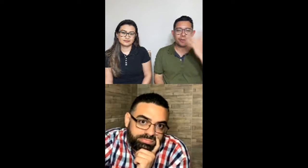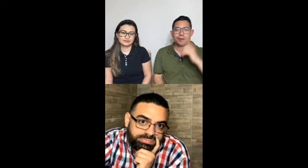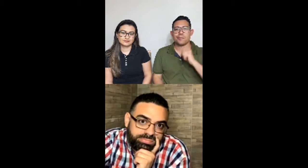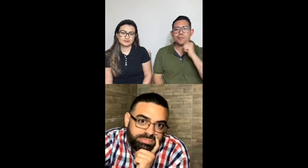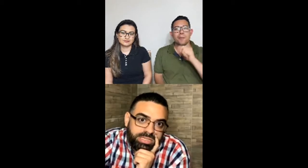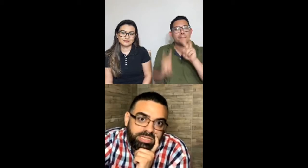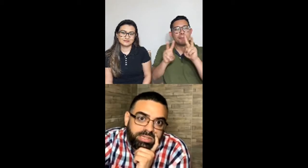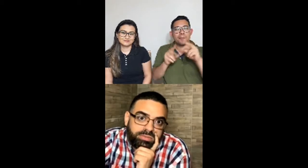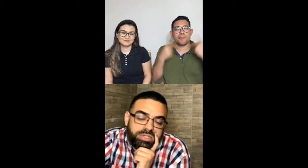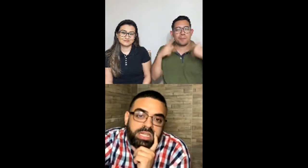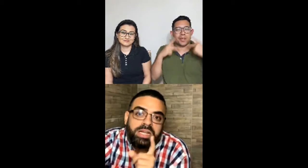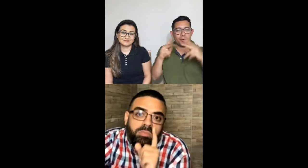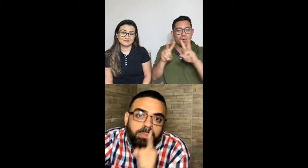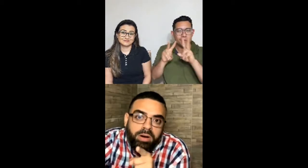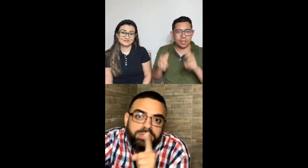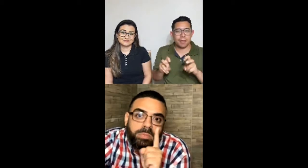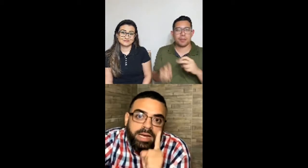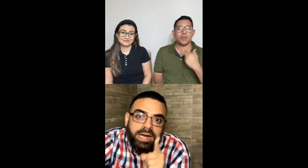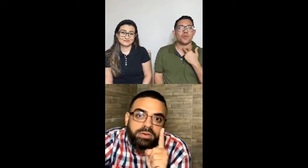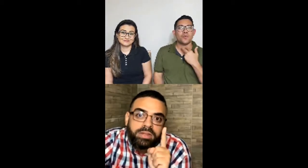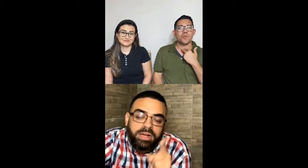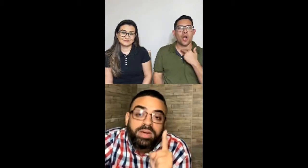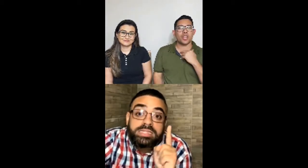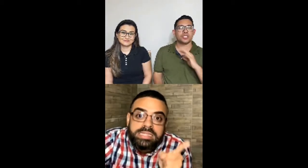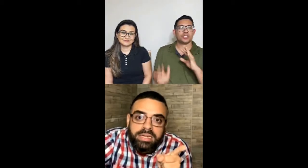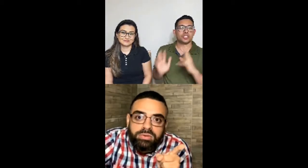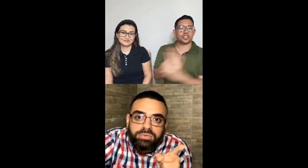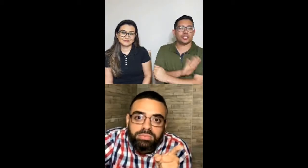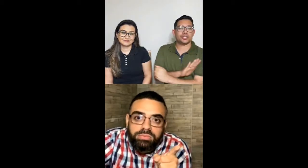pregou sobre não pegar o que é seu.